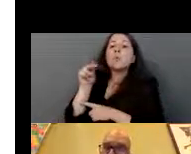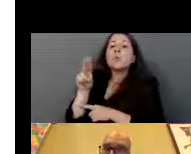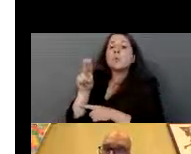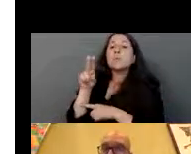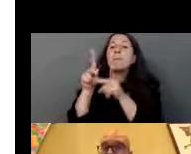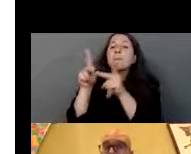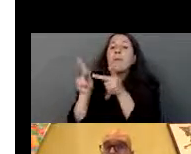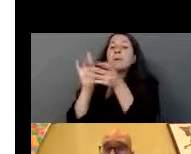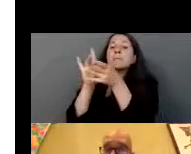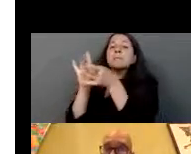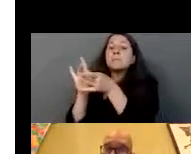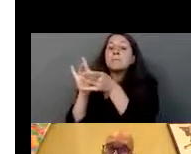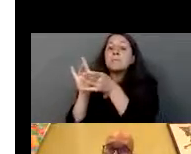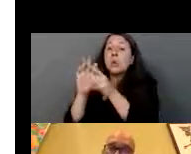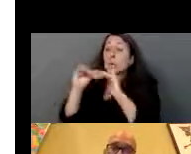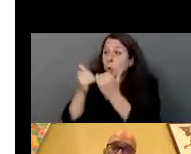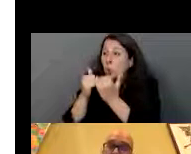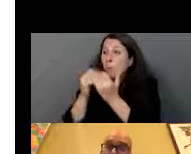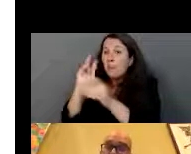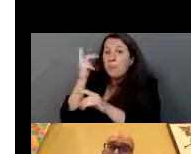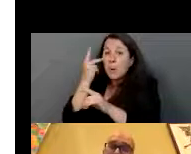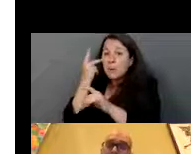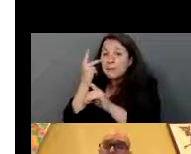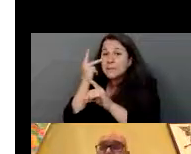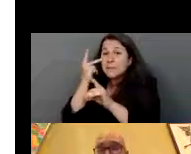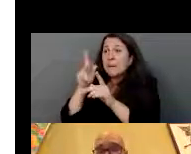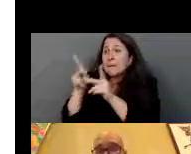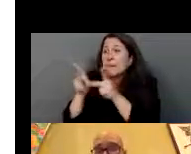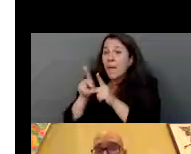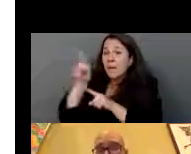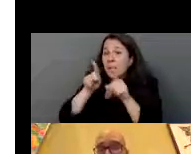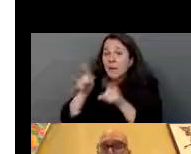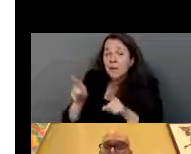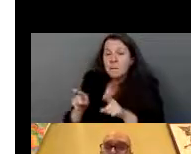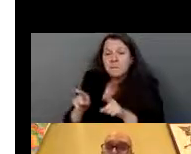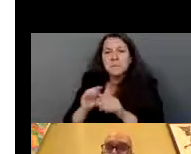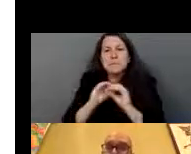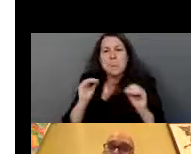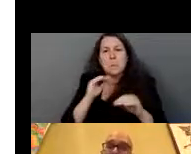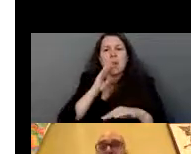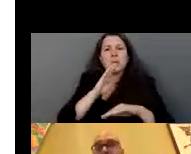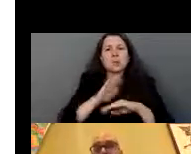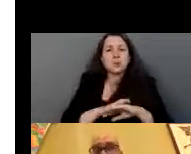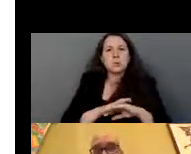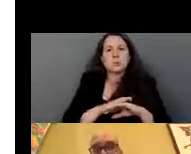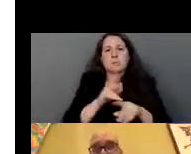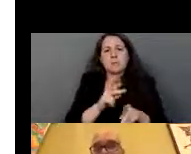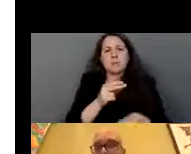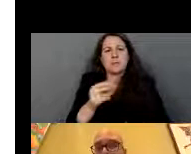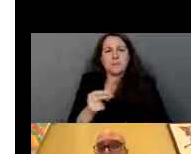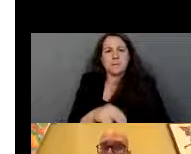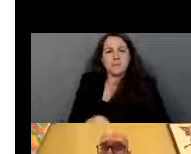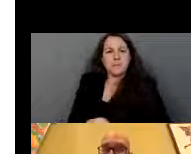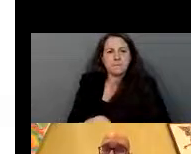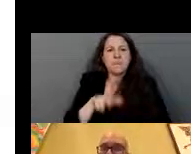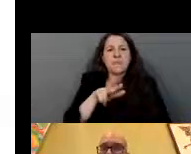sur les politiques d'adaptation, on a 39 qui mentionnent les personnes handicapées, 9 qui mentionnent les personnes qui ont une maladie